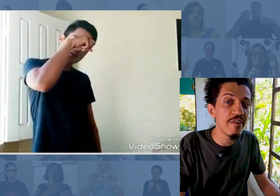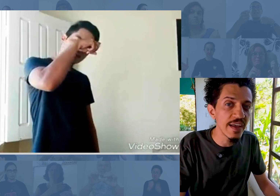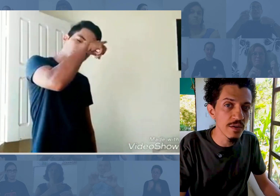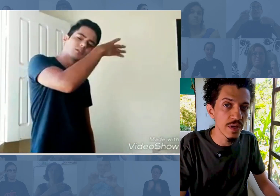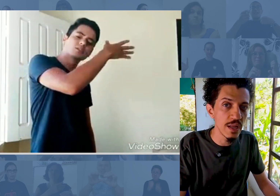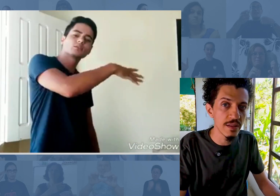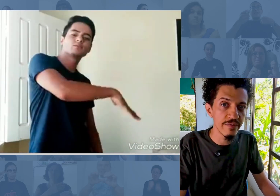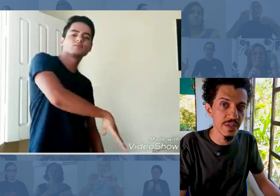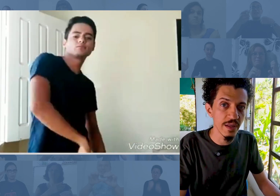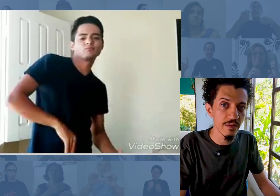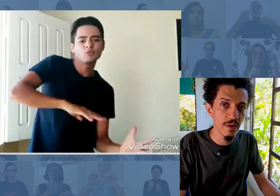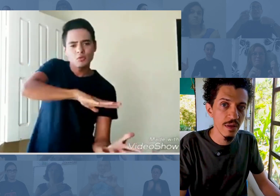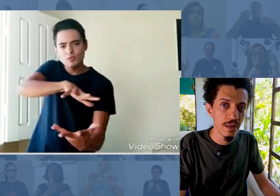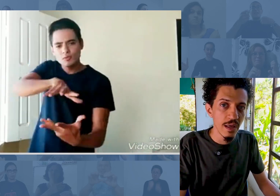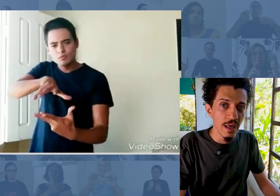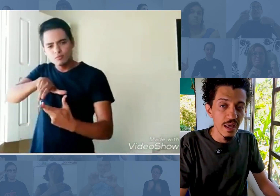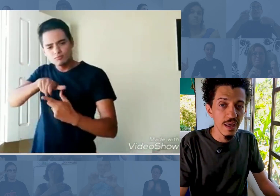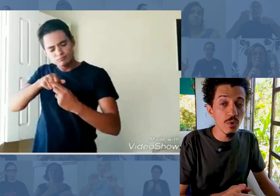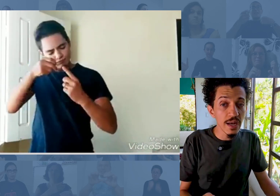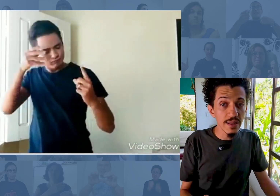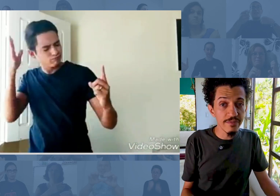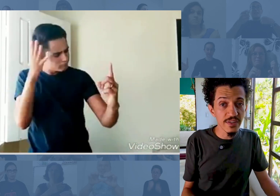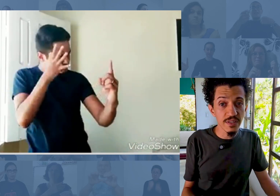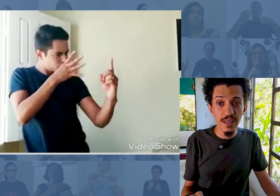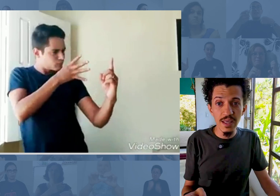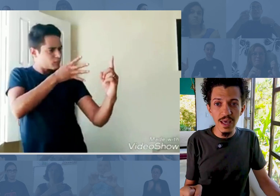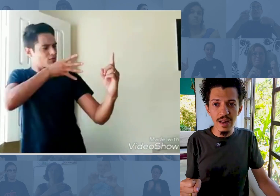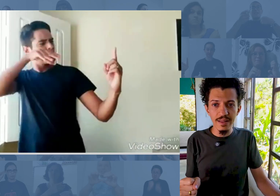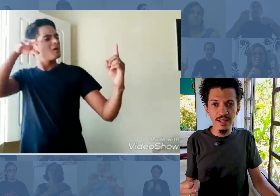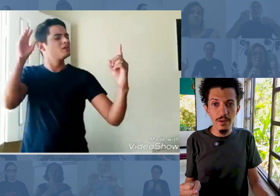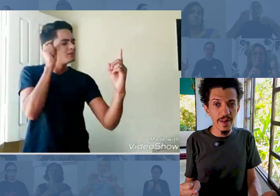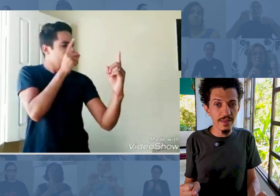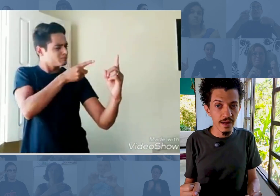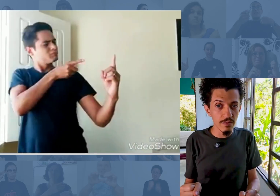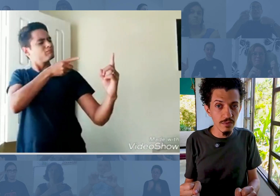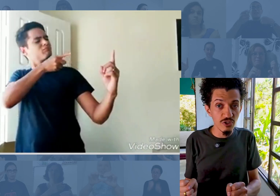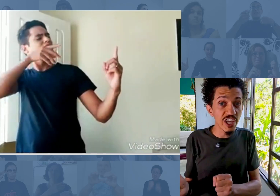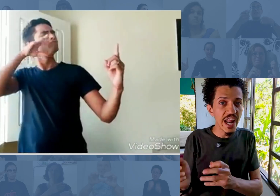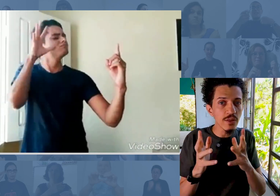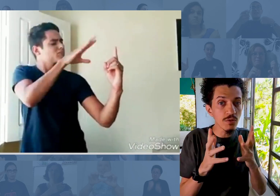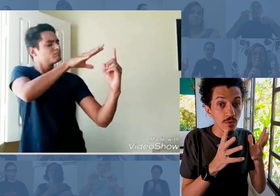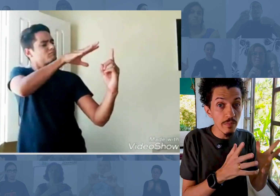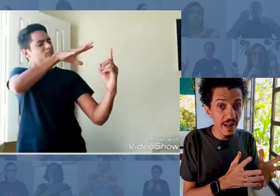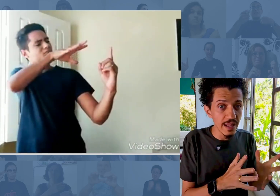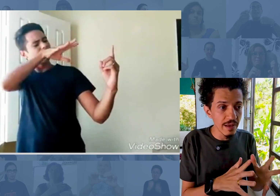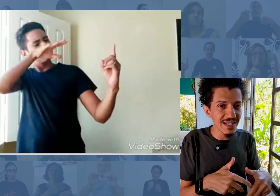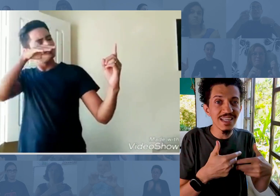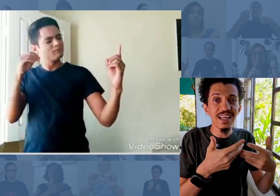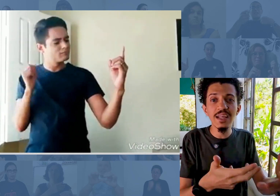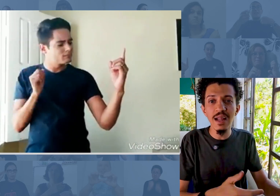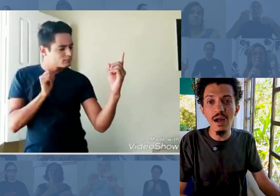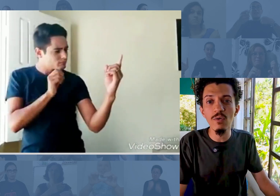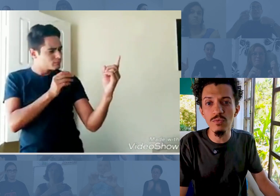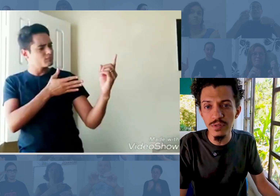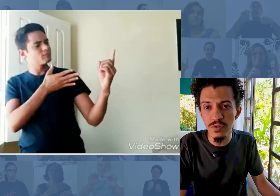leveza com que ele está fazendo. E o que ele está fazendo aqui, ele está interpretando direto para Libras e na cultura